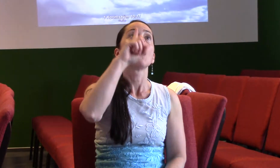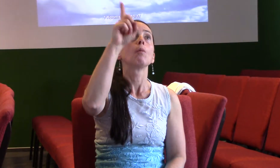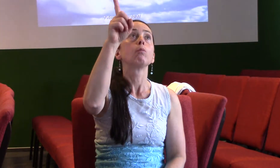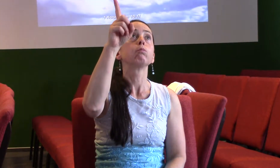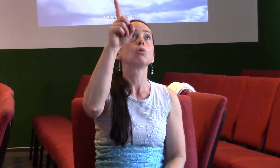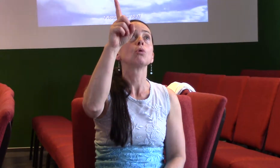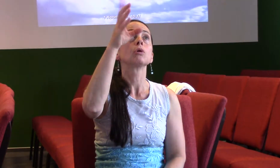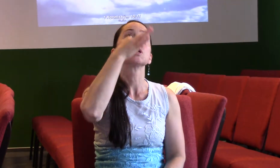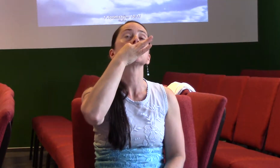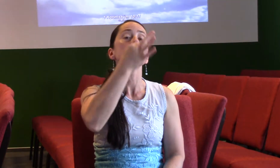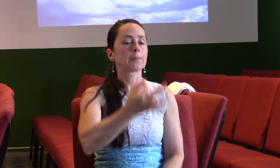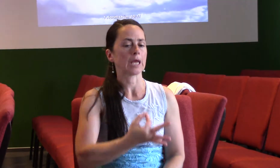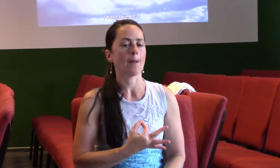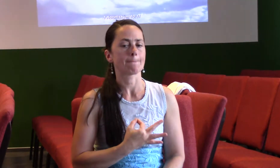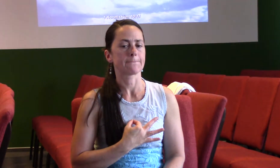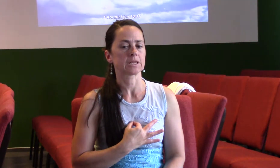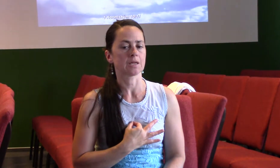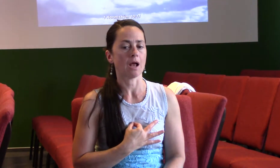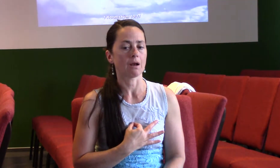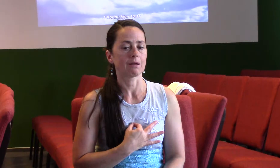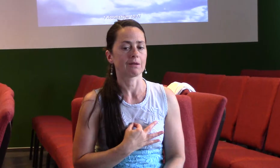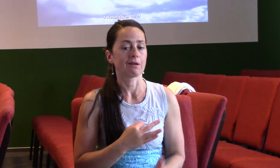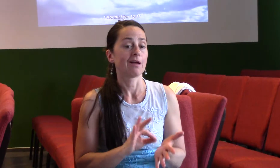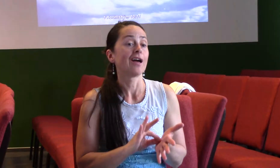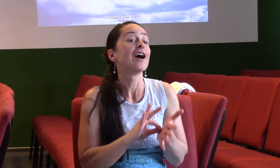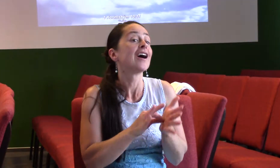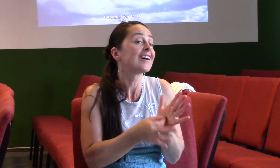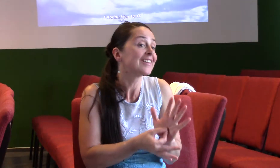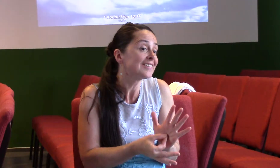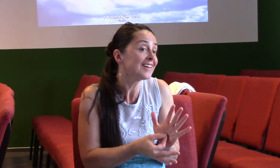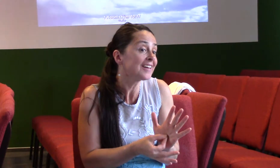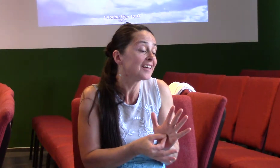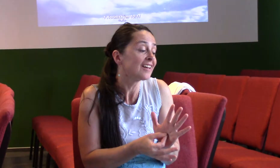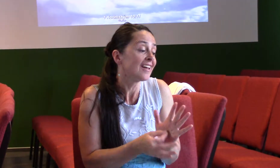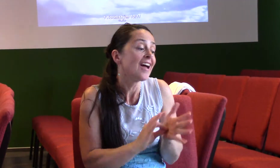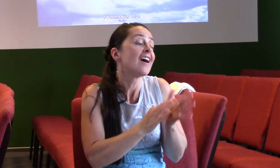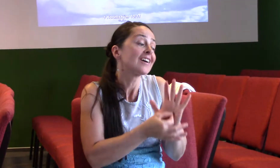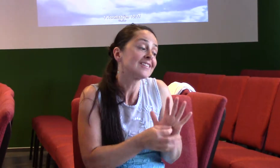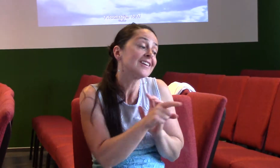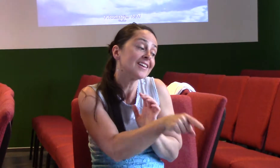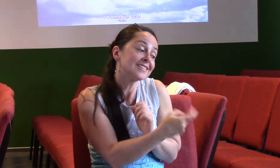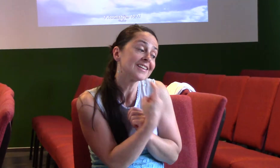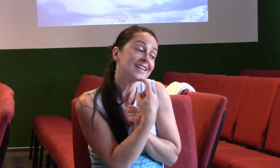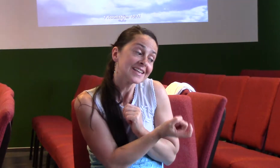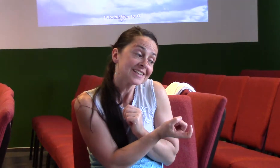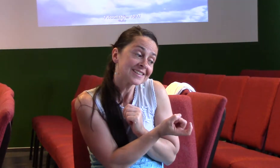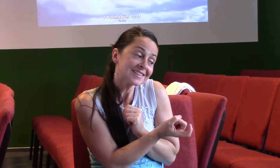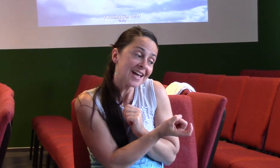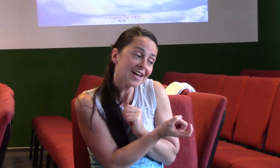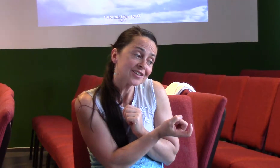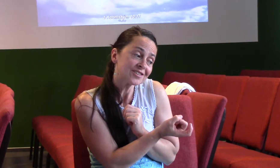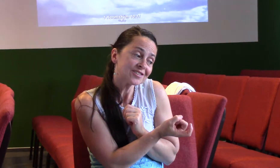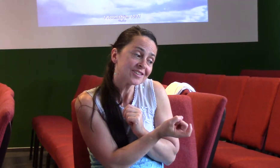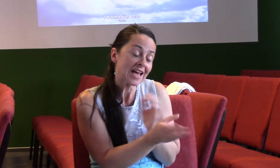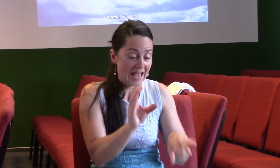Já jsem šel a chvílu jsem přemýšlel, říkal jsem si, jak pane, co tím mám říct. Vím, že